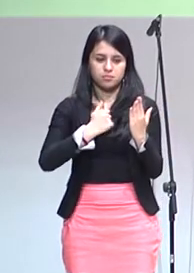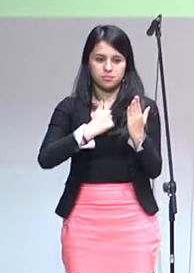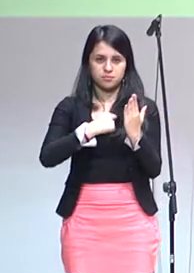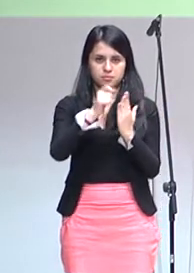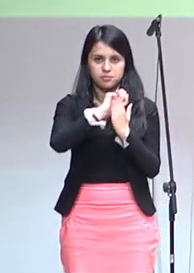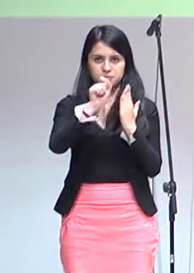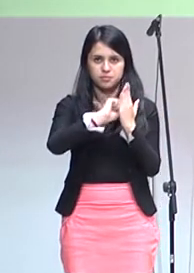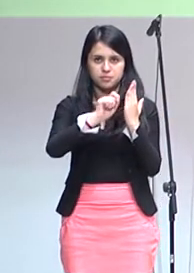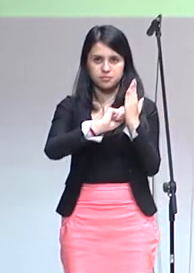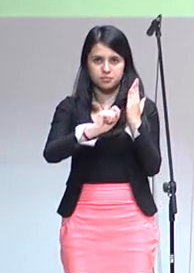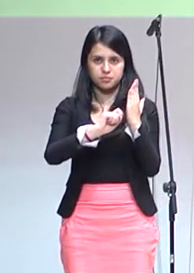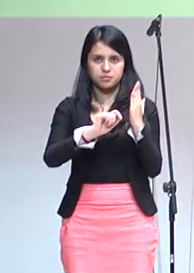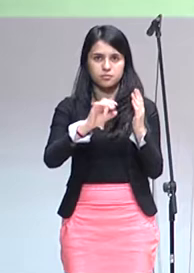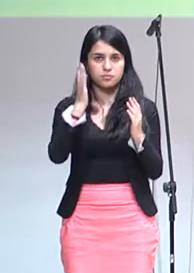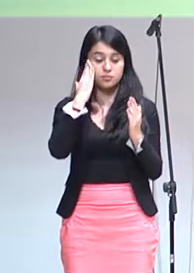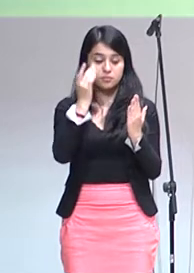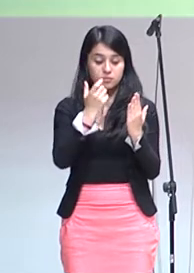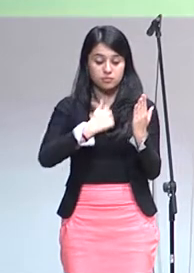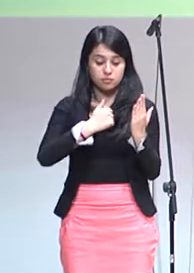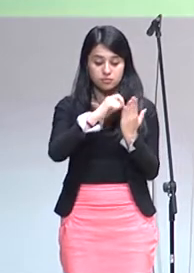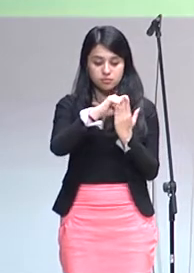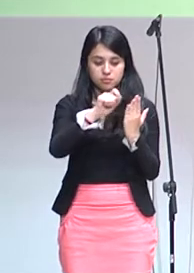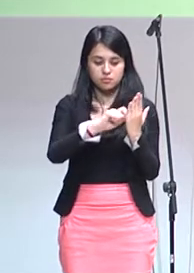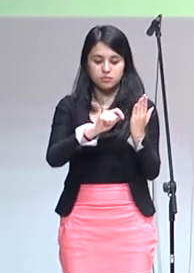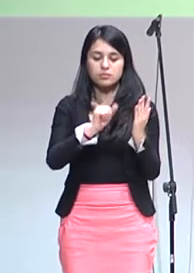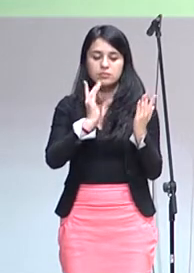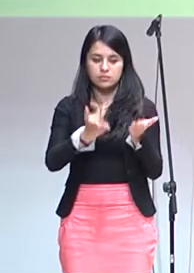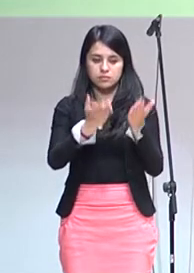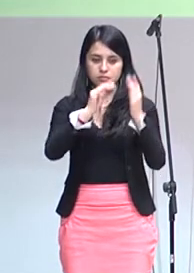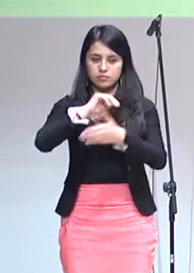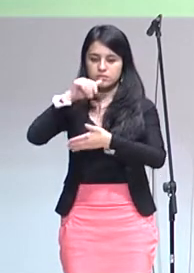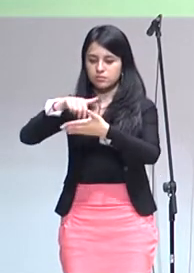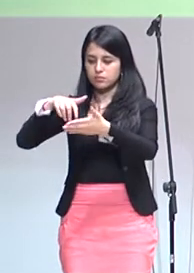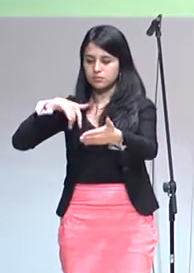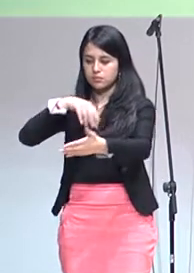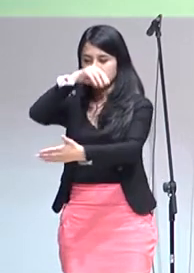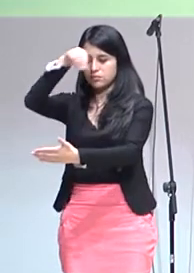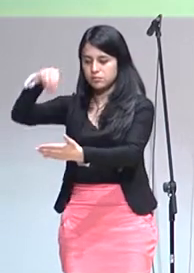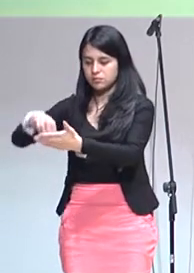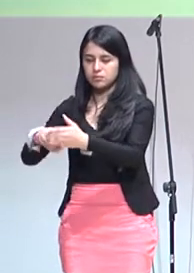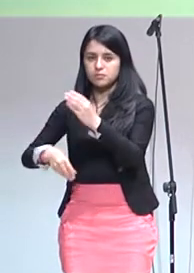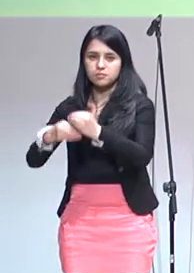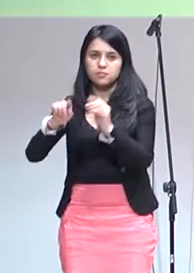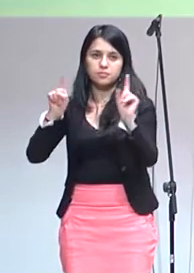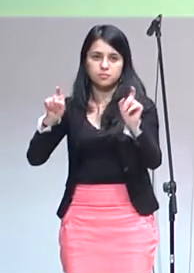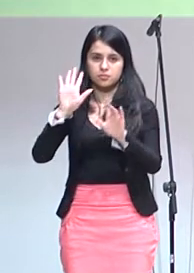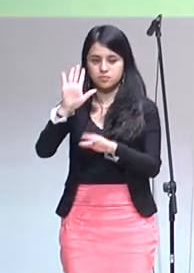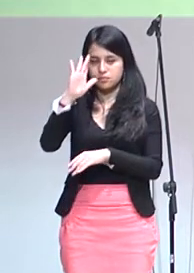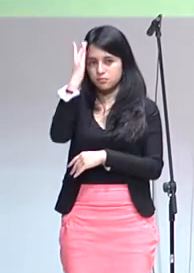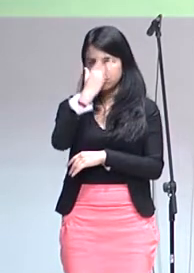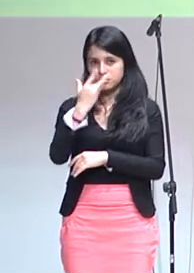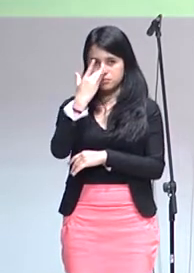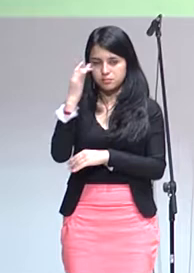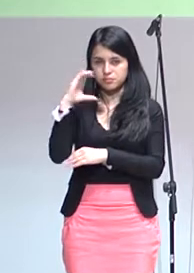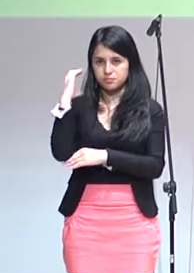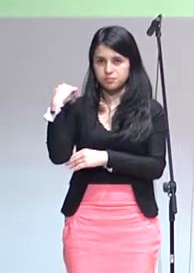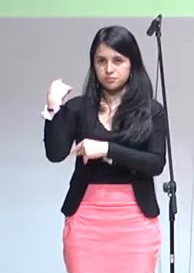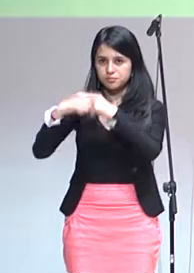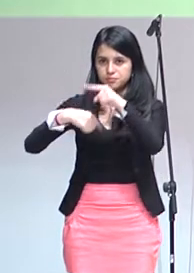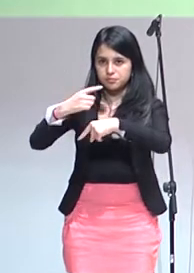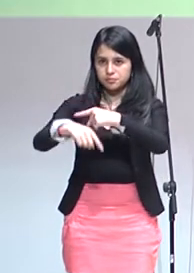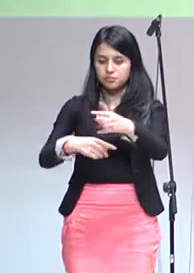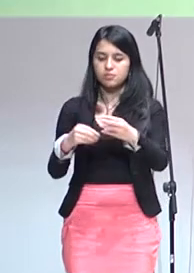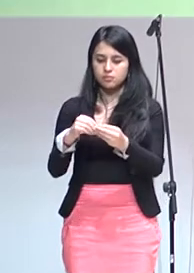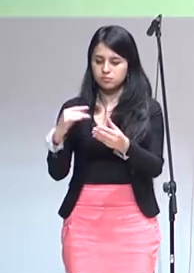la monografía hace parte de la Cátedra de Historia de Cartagena y hace parte de la Cátedra Afrocolombiana. Ahí está la monografía de